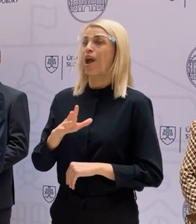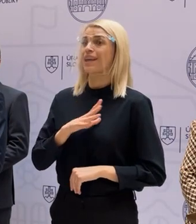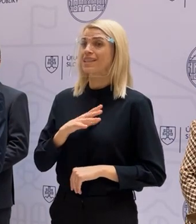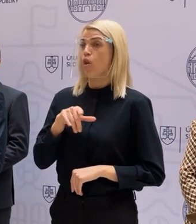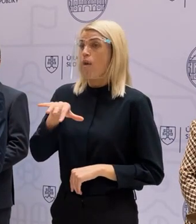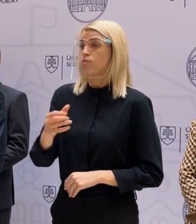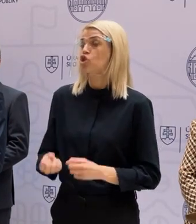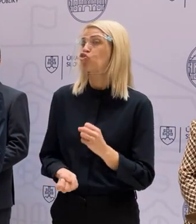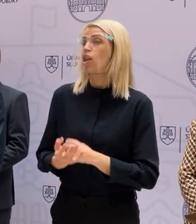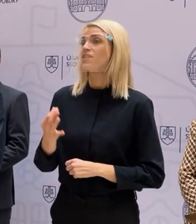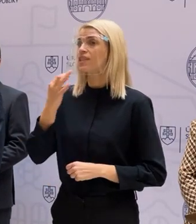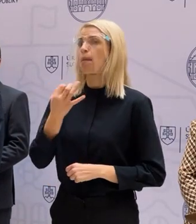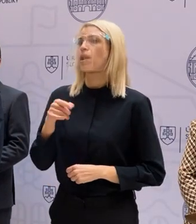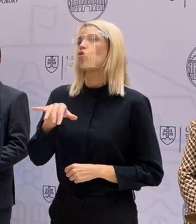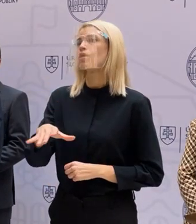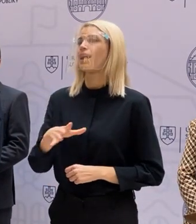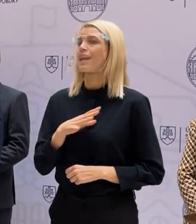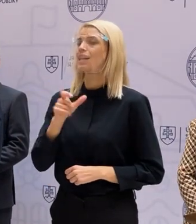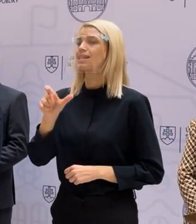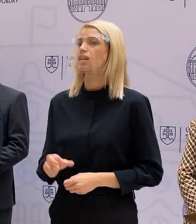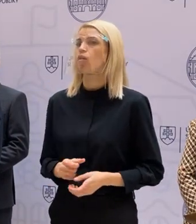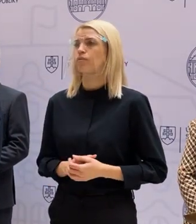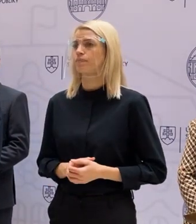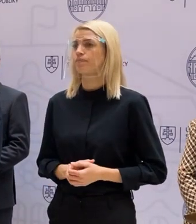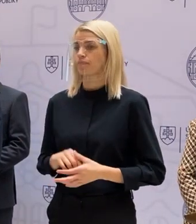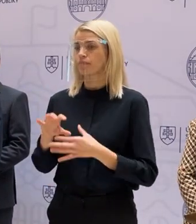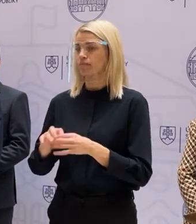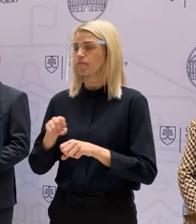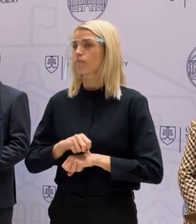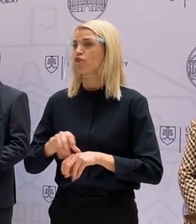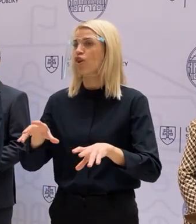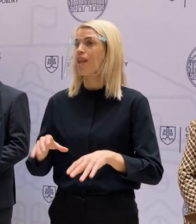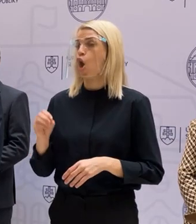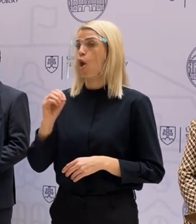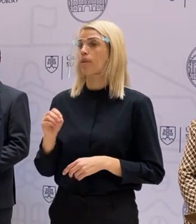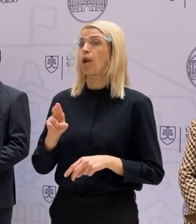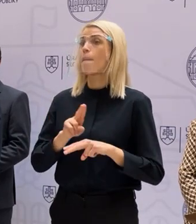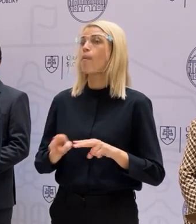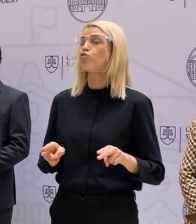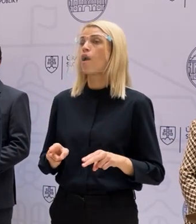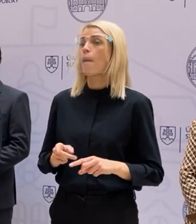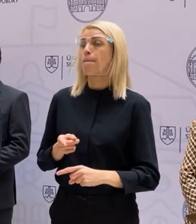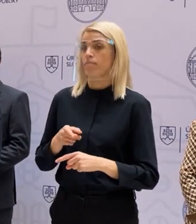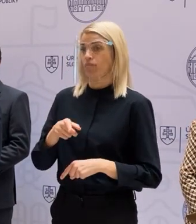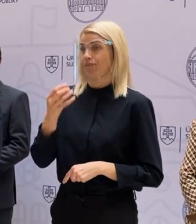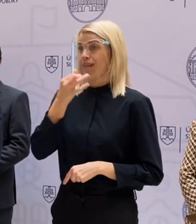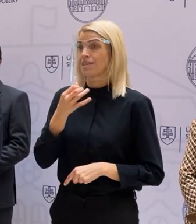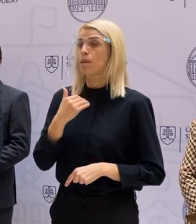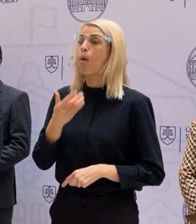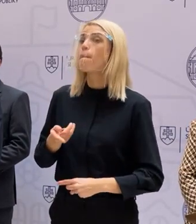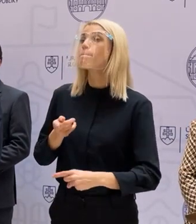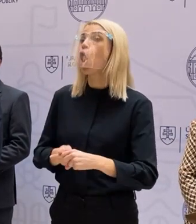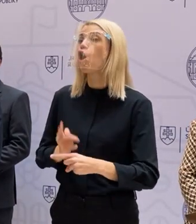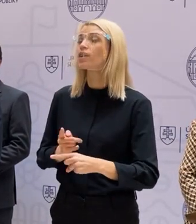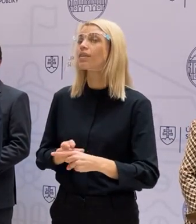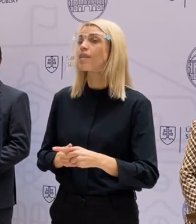test? Pri šírení omikronu sa môžete nakaziť pol hodiny po teste.